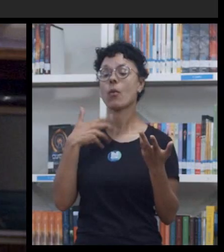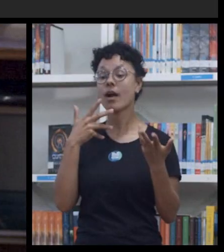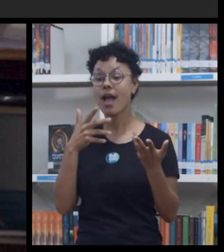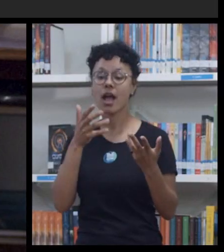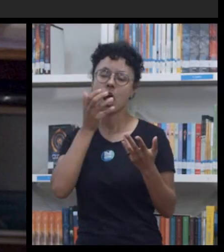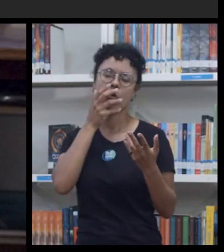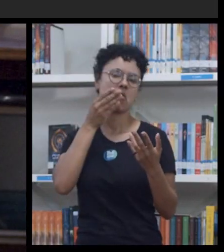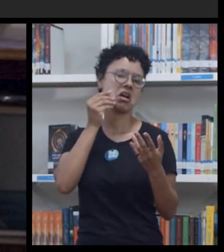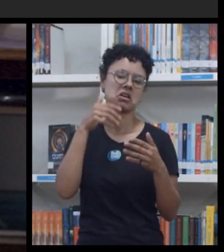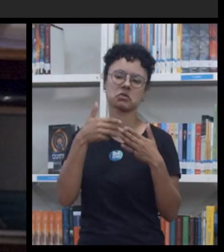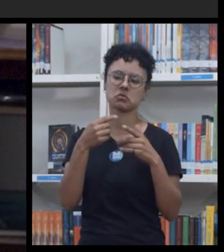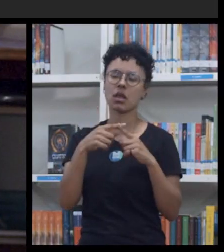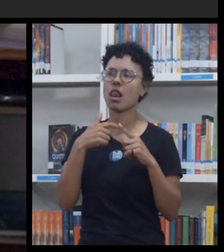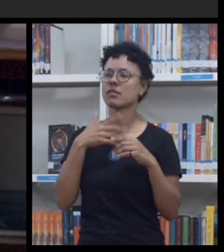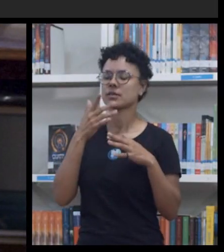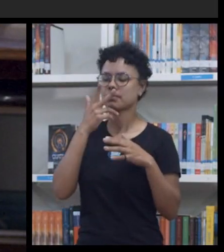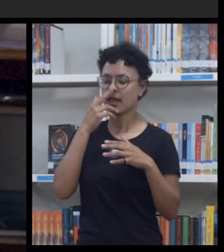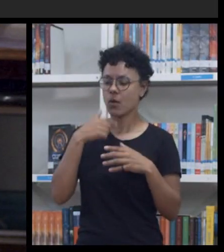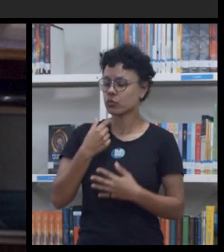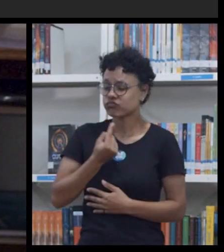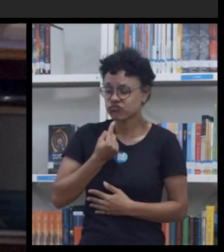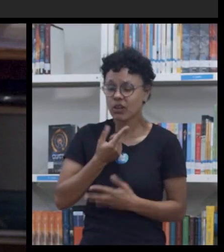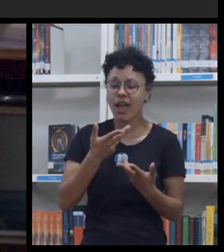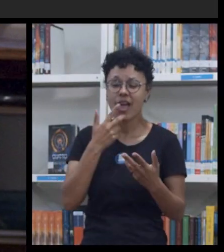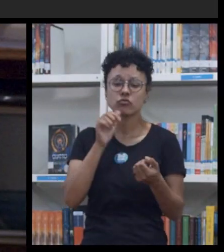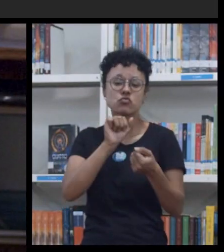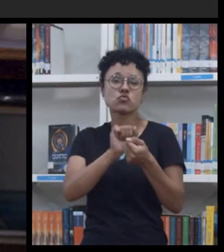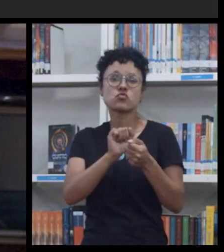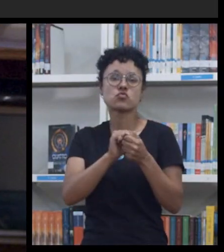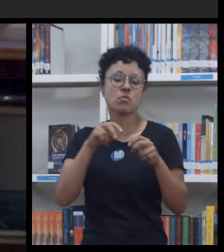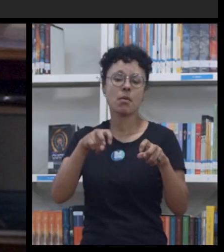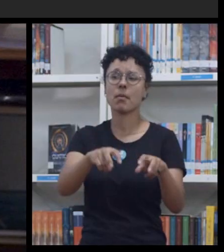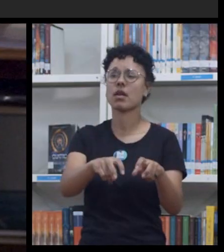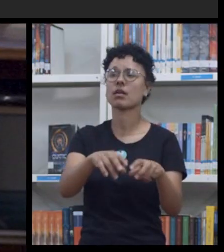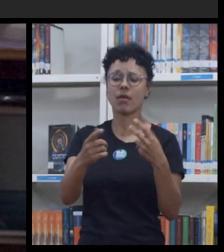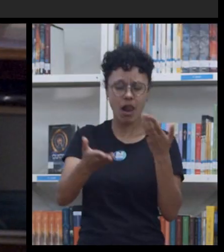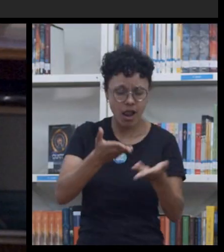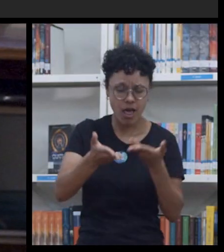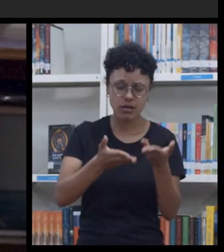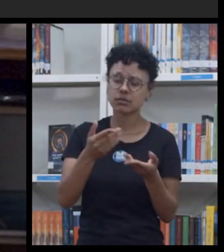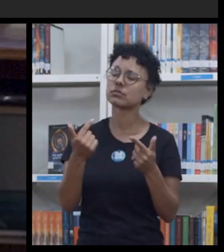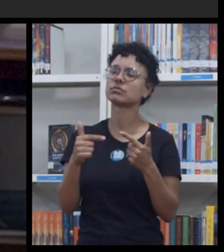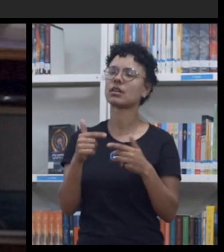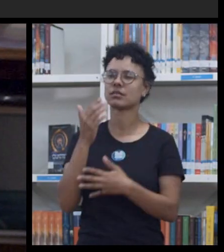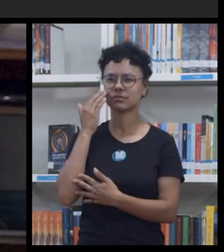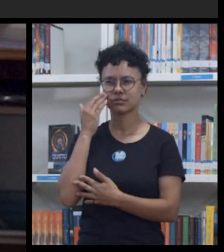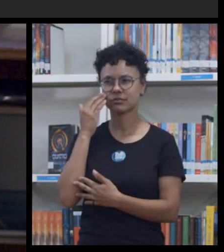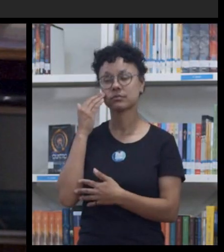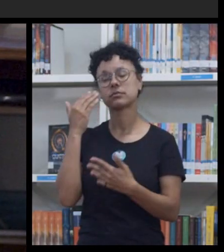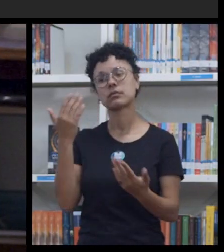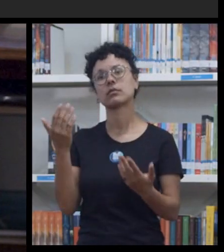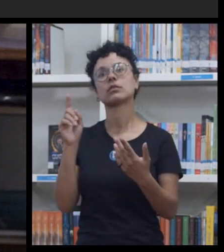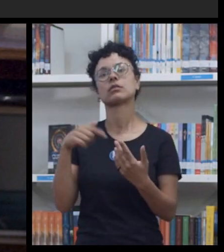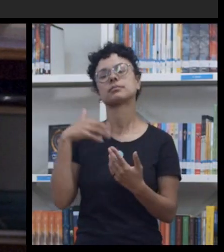o animal porque é carente. Tem muita gente que quer ter, mas não quer ter compromisso. E aí vai.